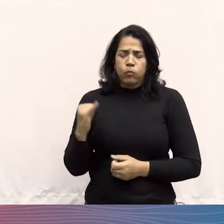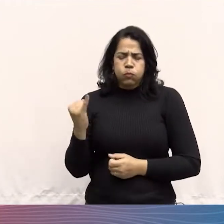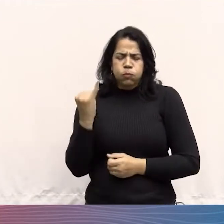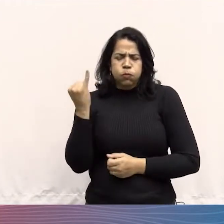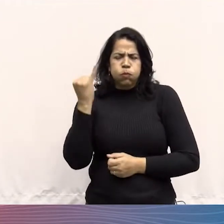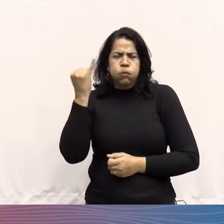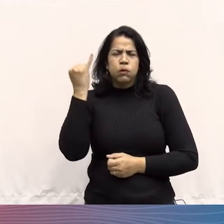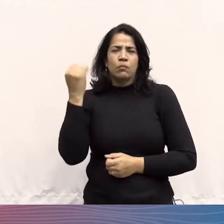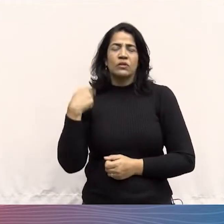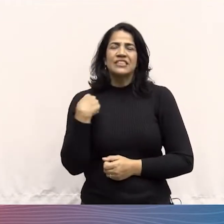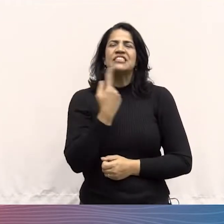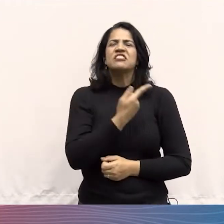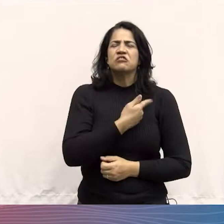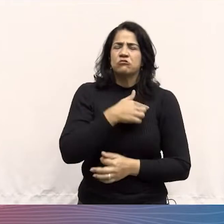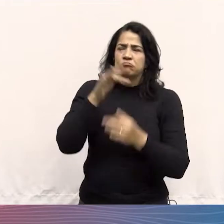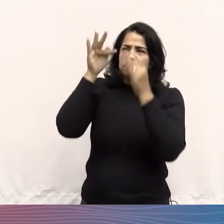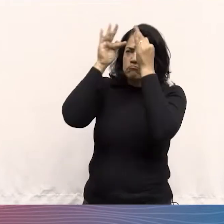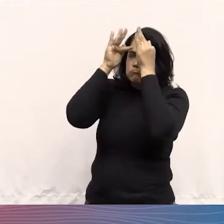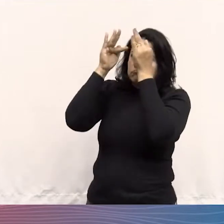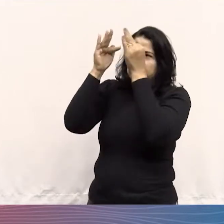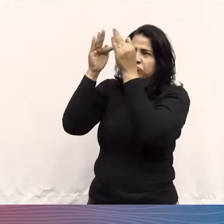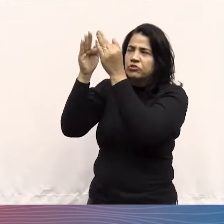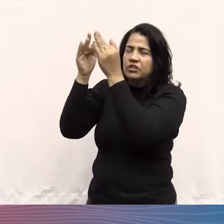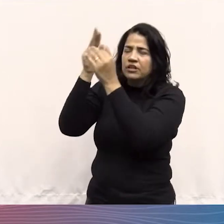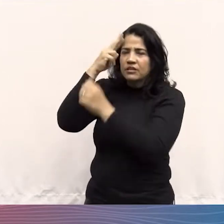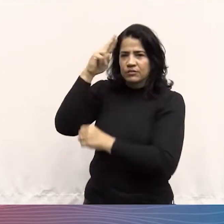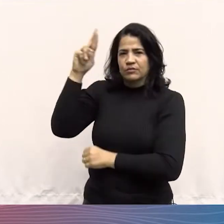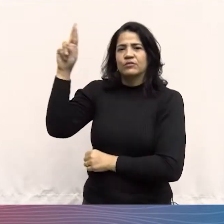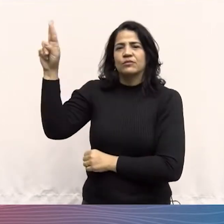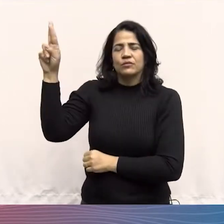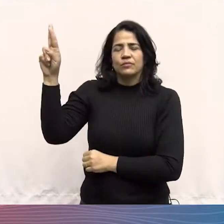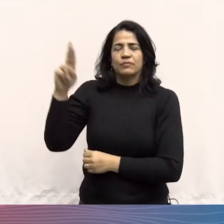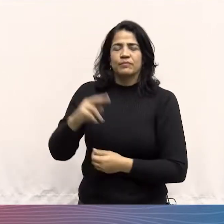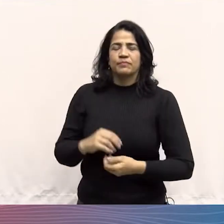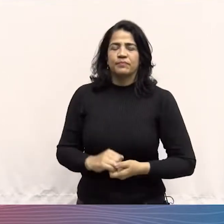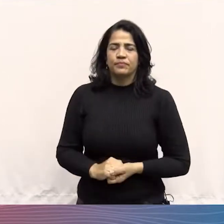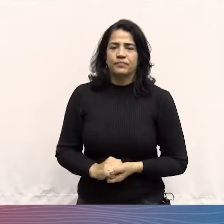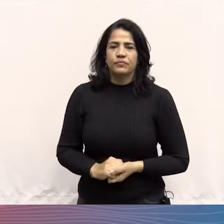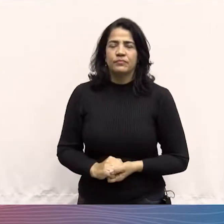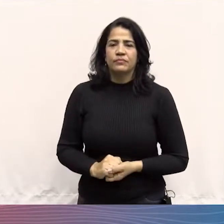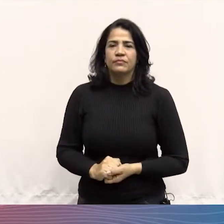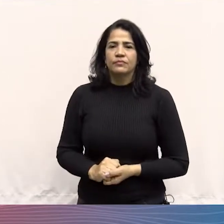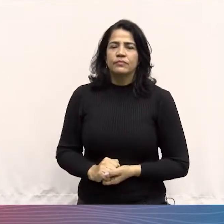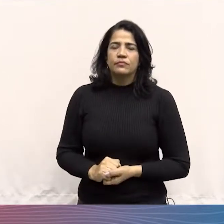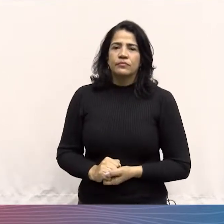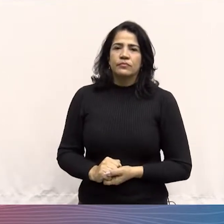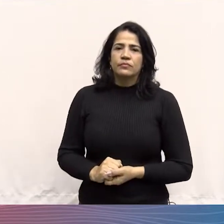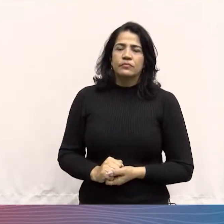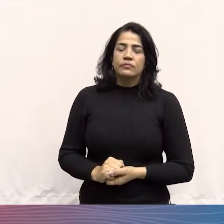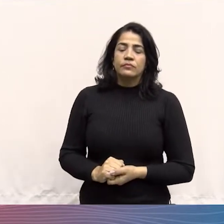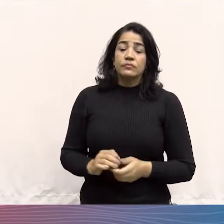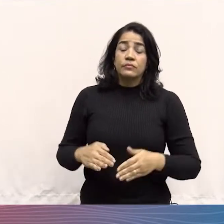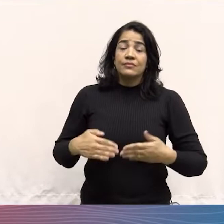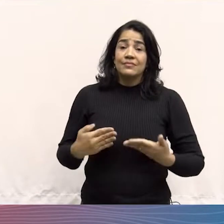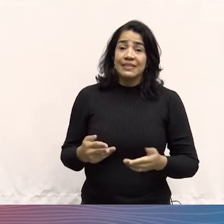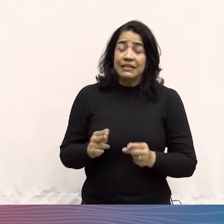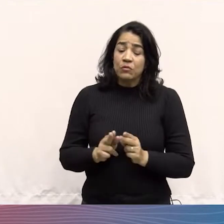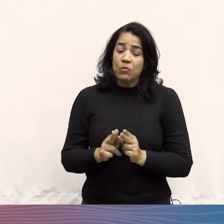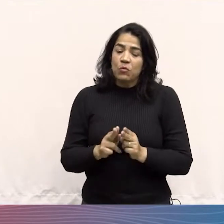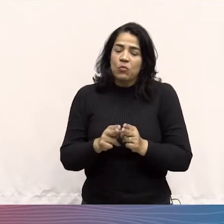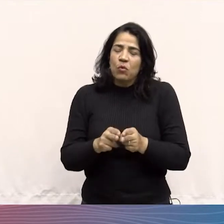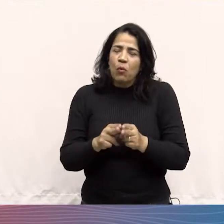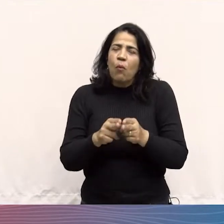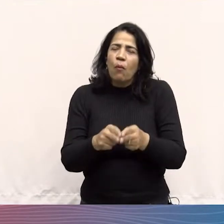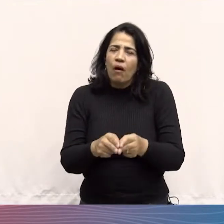importante. Vamos ser fiéis ao Senhor. Aí então, Noé, você sabe o que